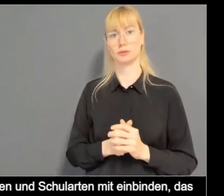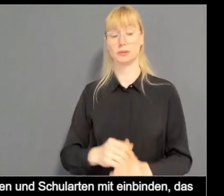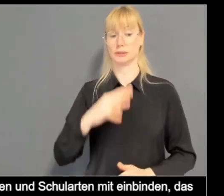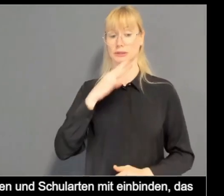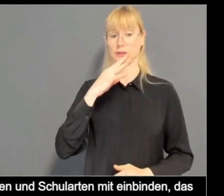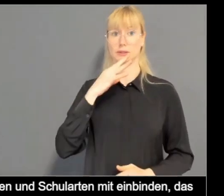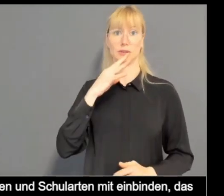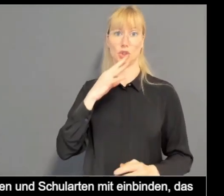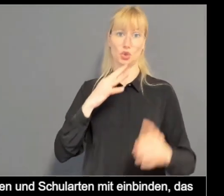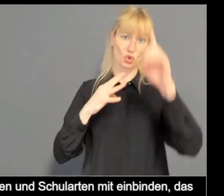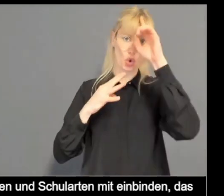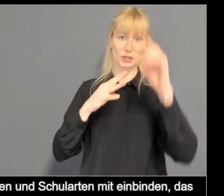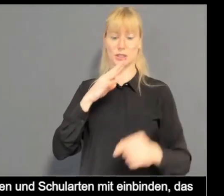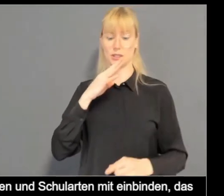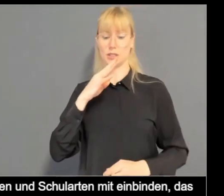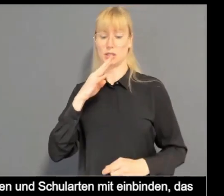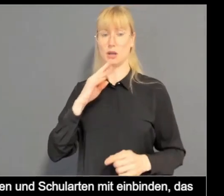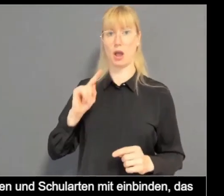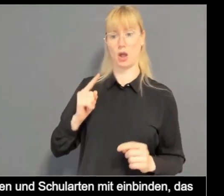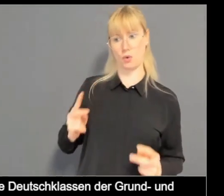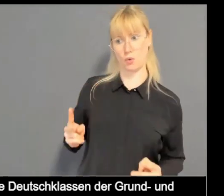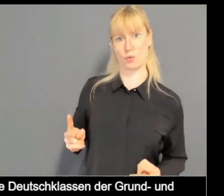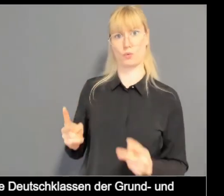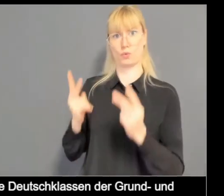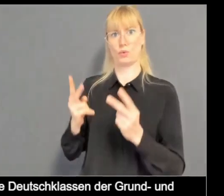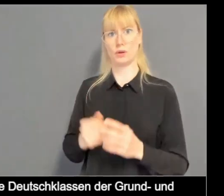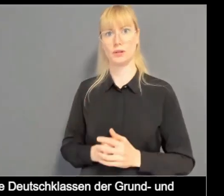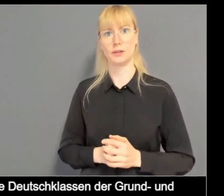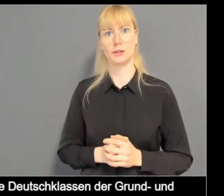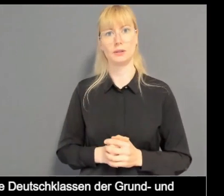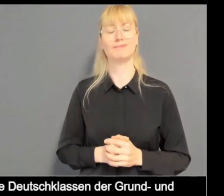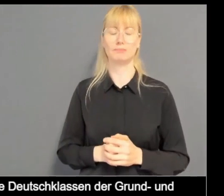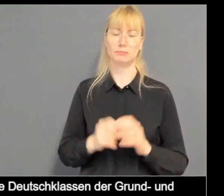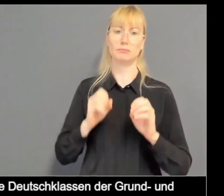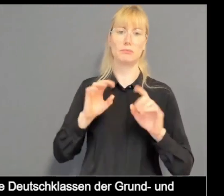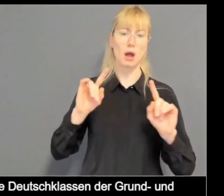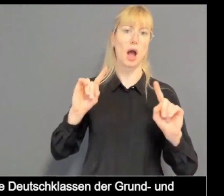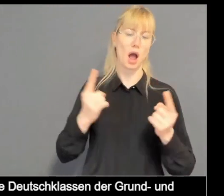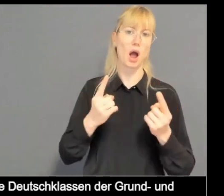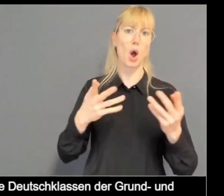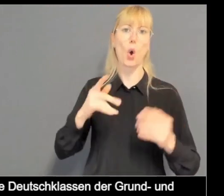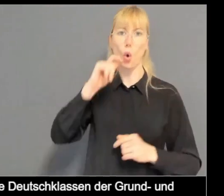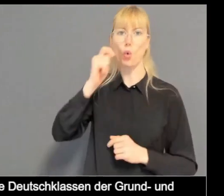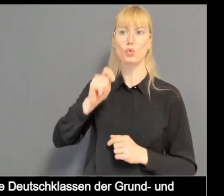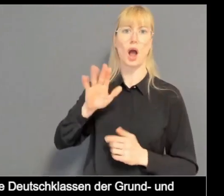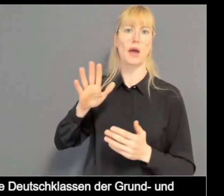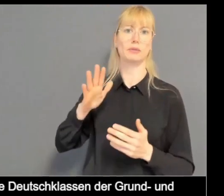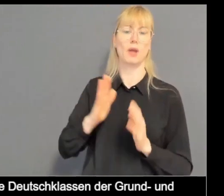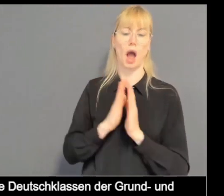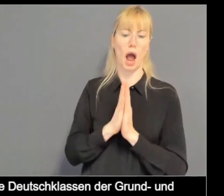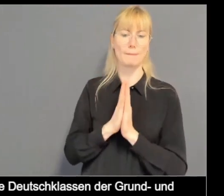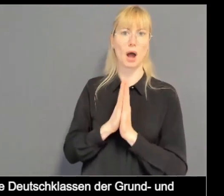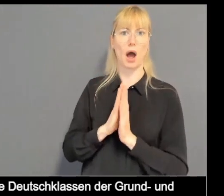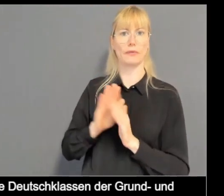die kommen, ist das wichtig. Sprachförderungen natürlich auch und aber auch durchaus Kontakt halten